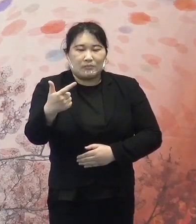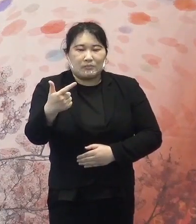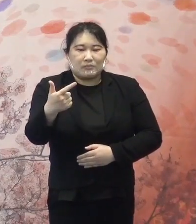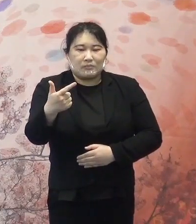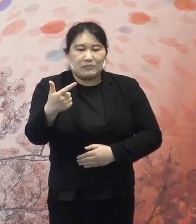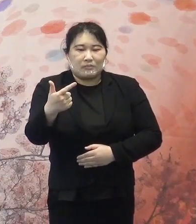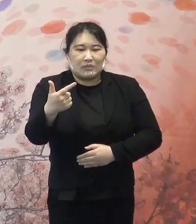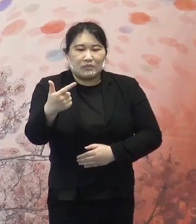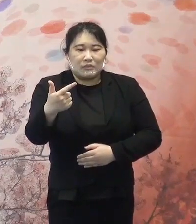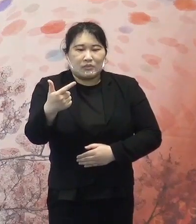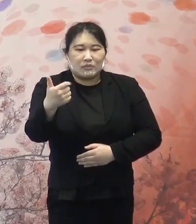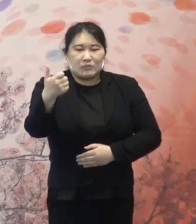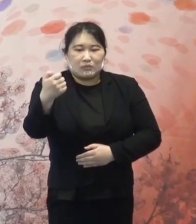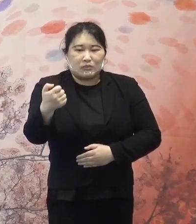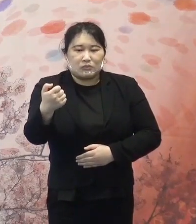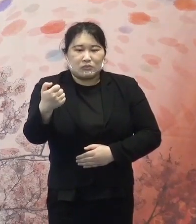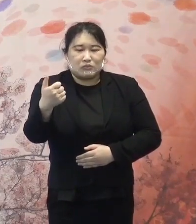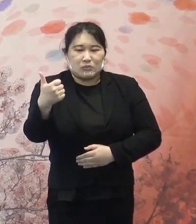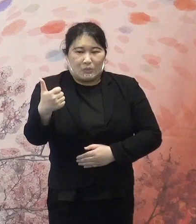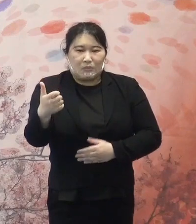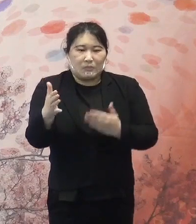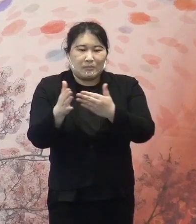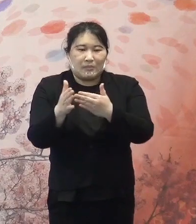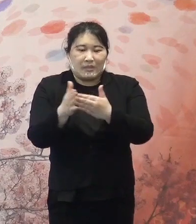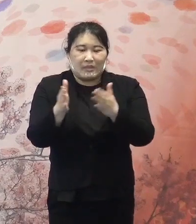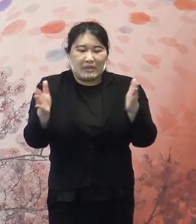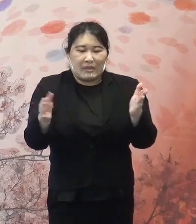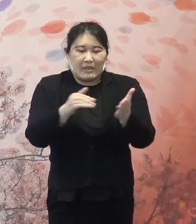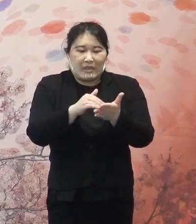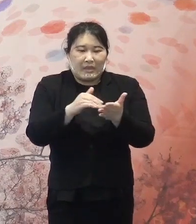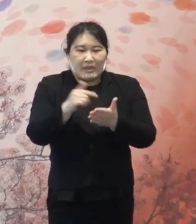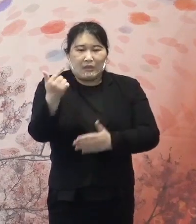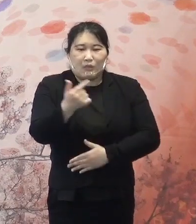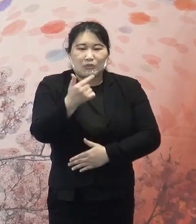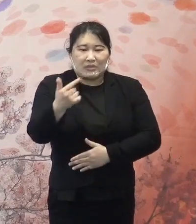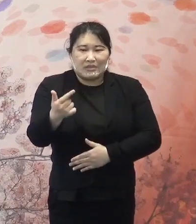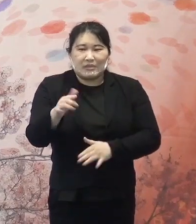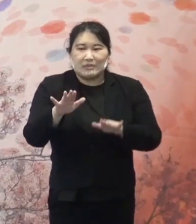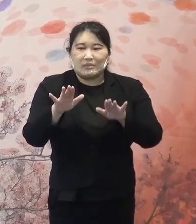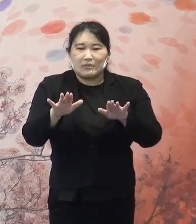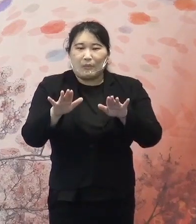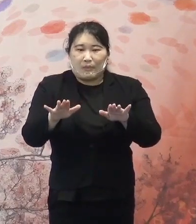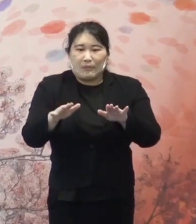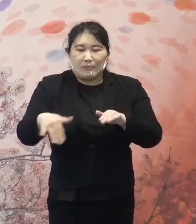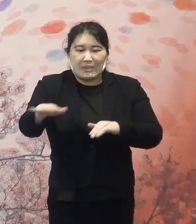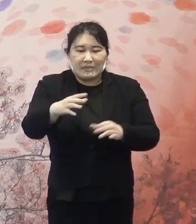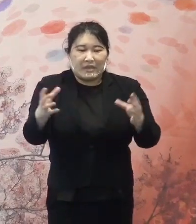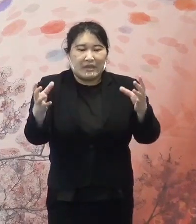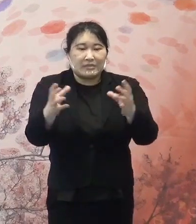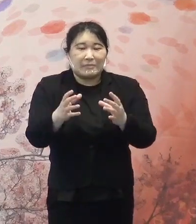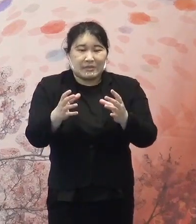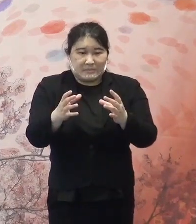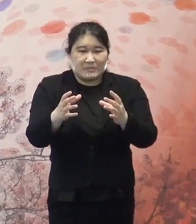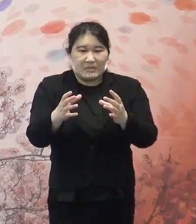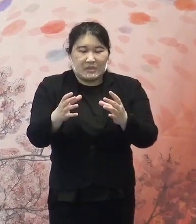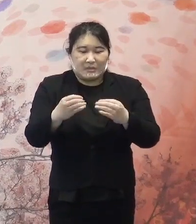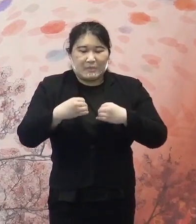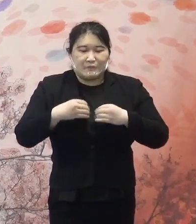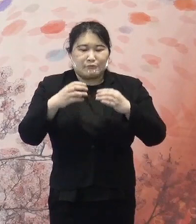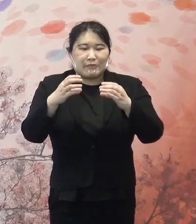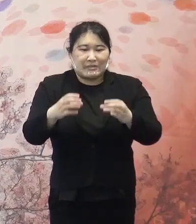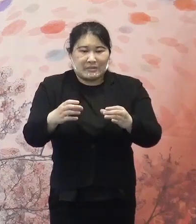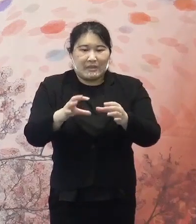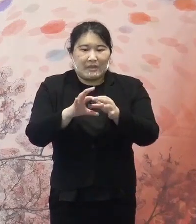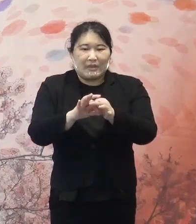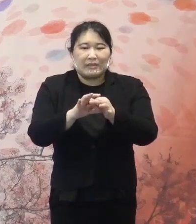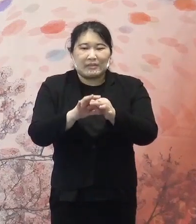650例目から最後の655例目まで6名の方ですが、今日、お集まりいただいた趣旨クラスターに関連する方